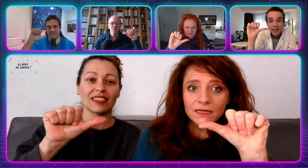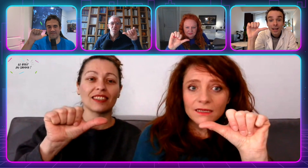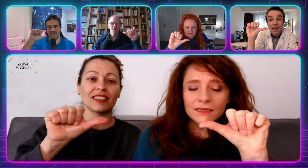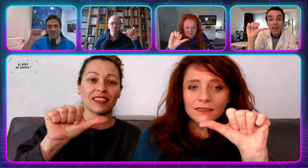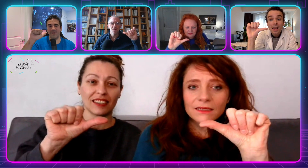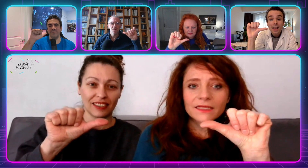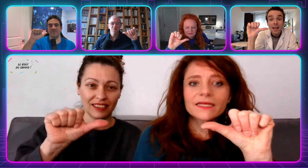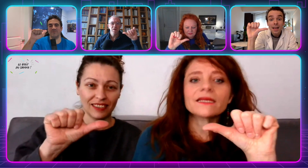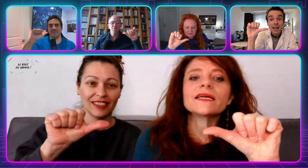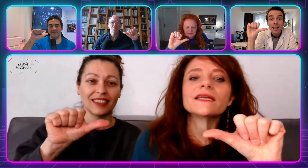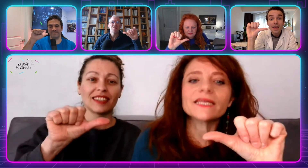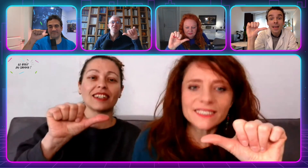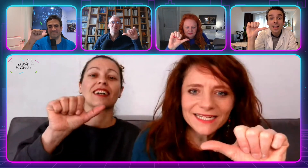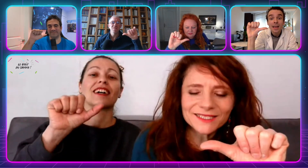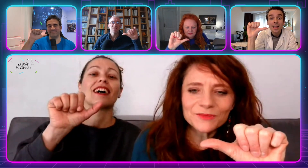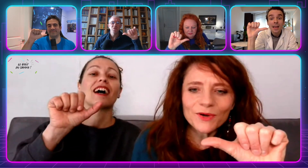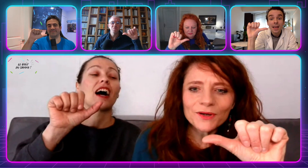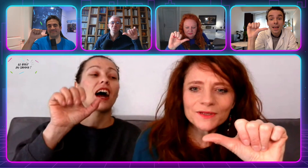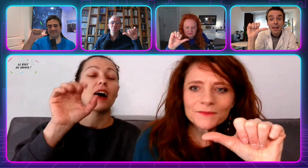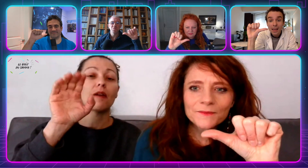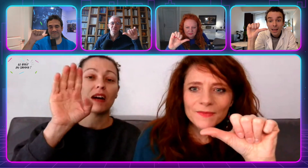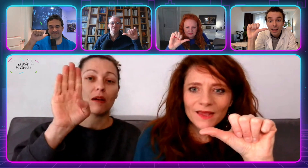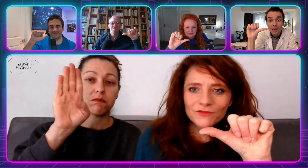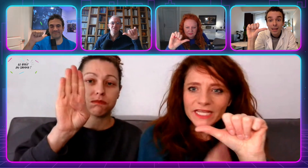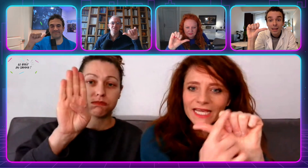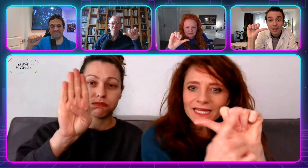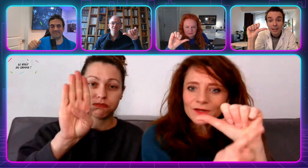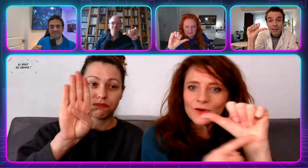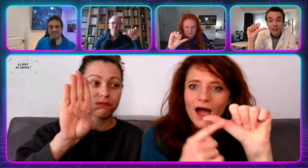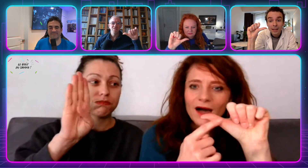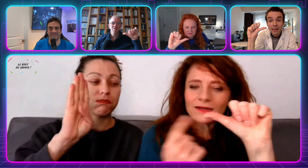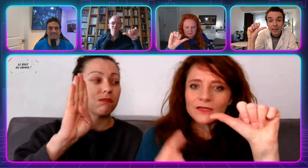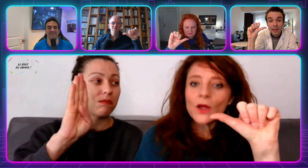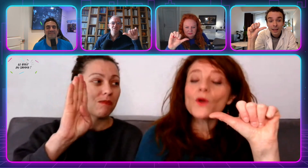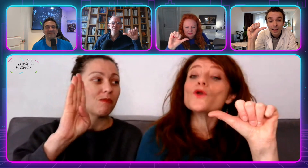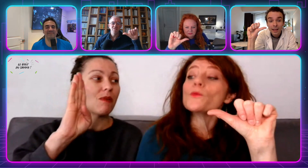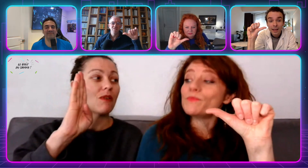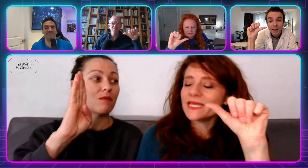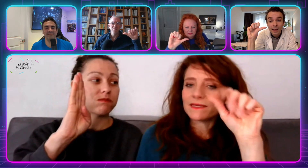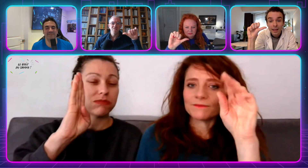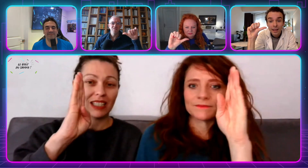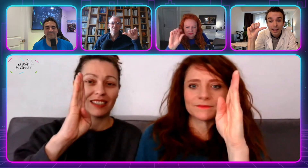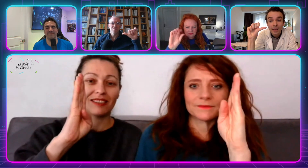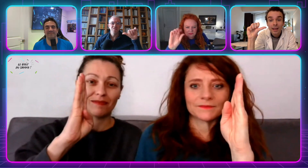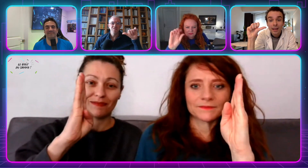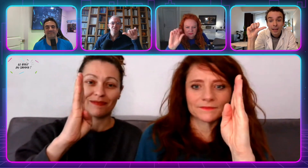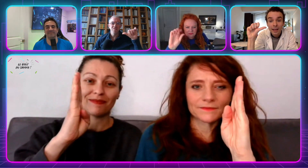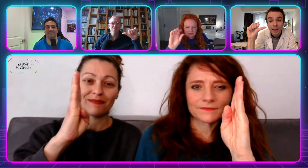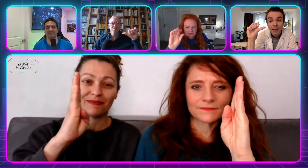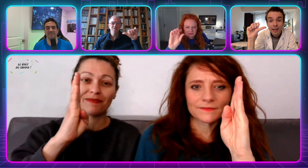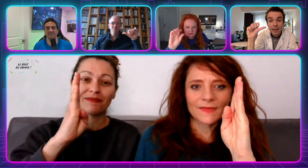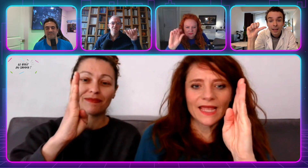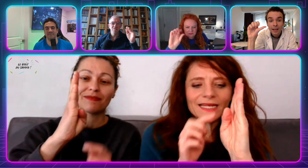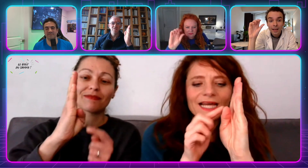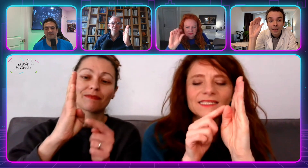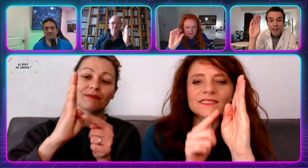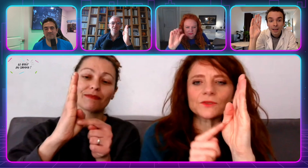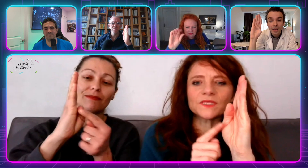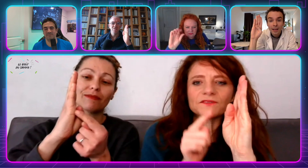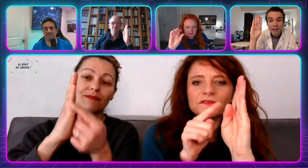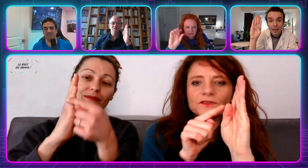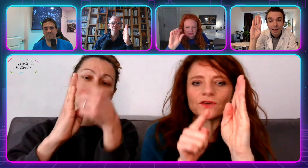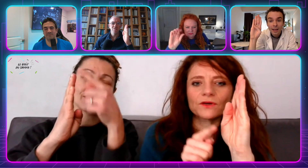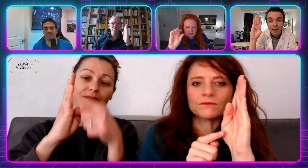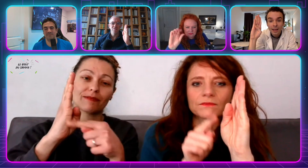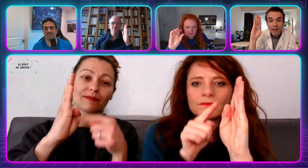Pourquoi? C'est le A minuscule. Ah oui. Le Exactement. minuscule. Ouais. Vous voyez? Le A. Le B. Là, c'est